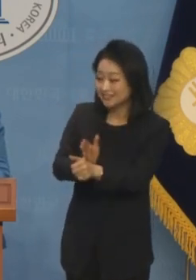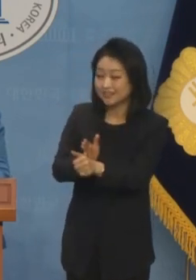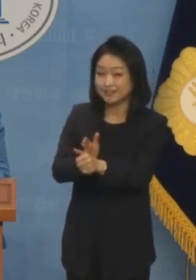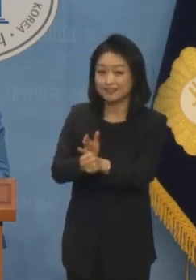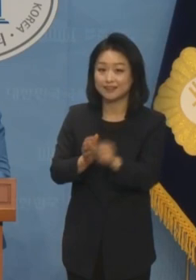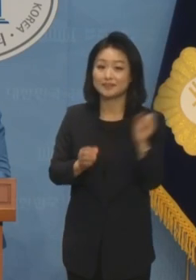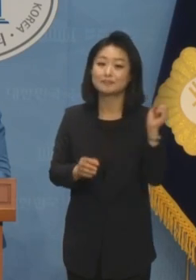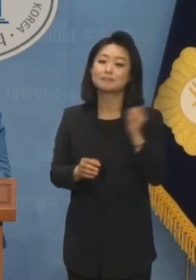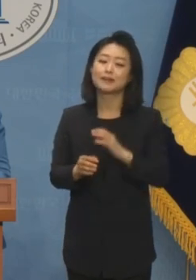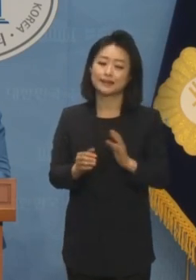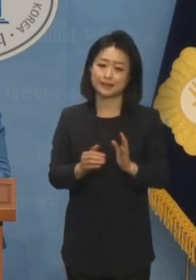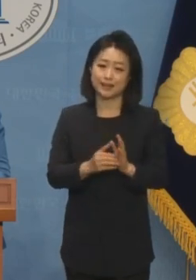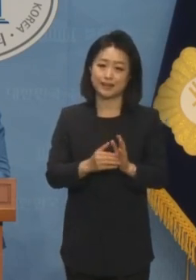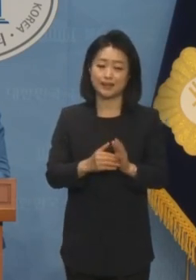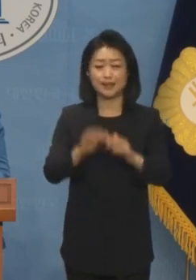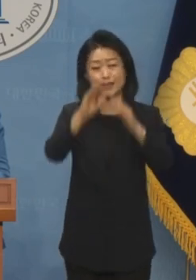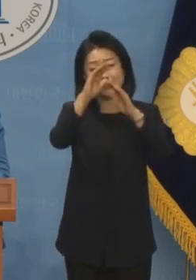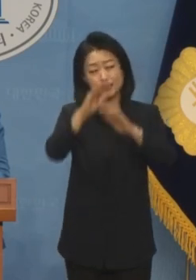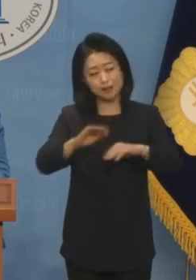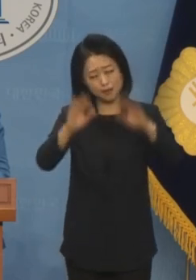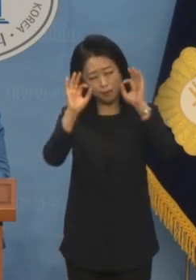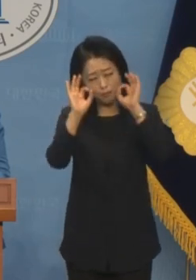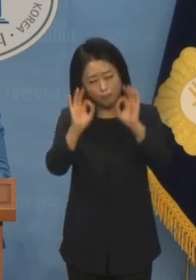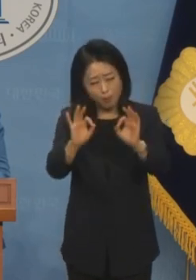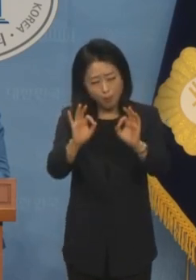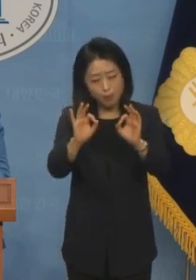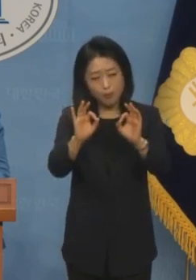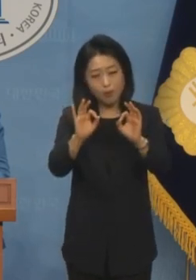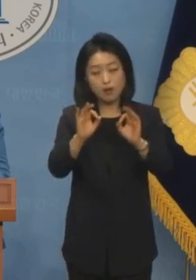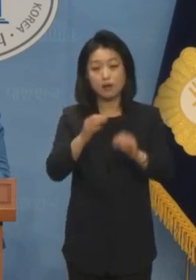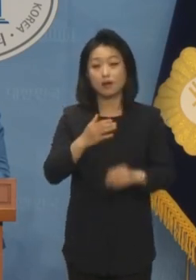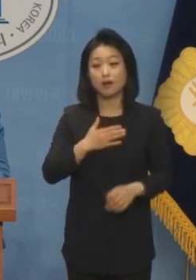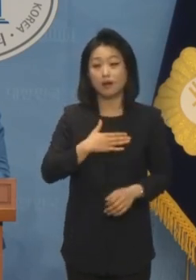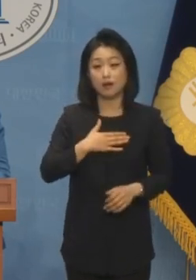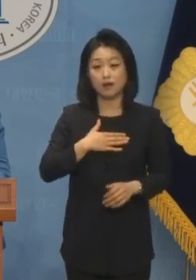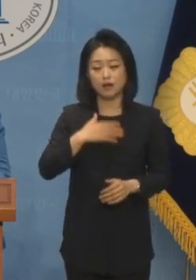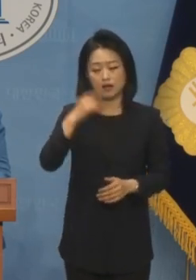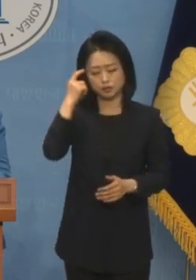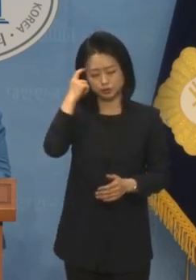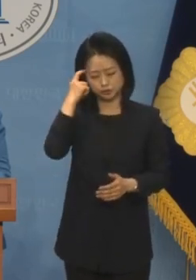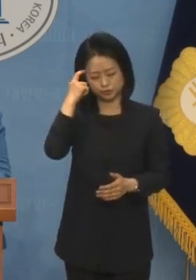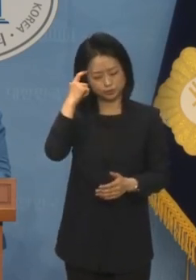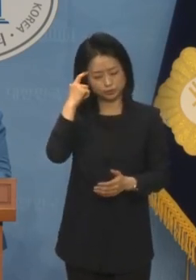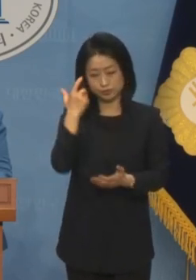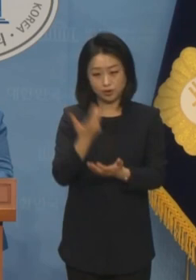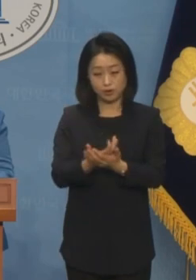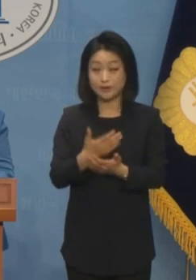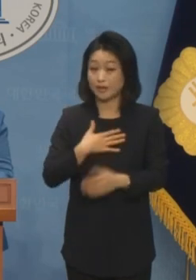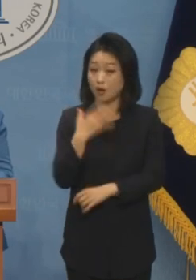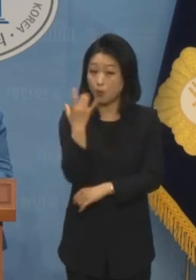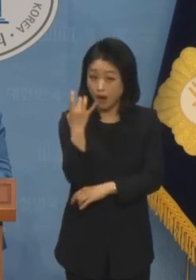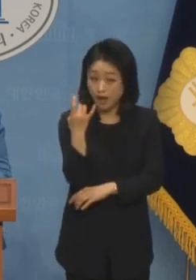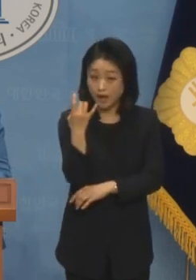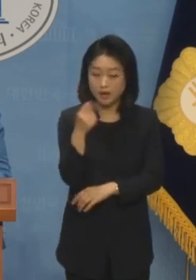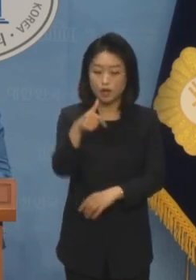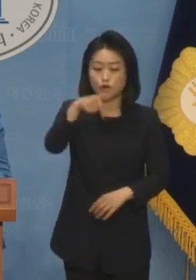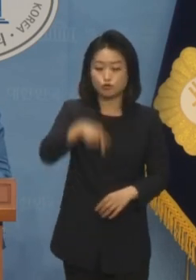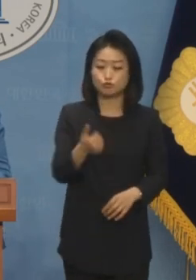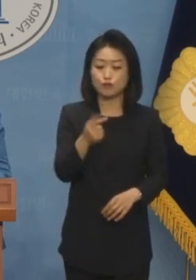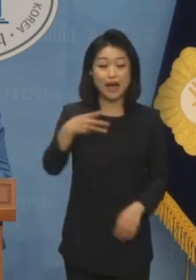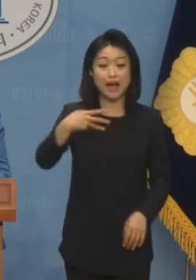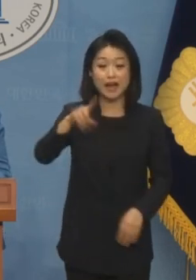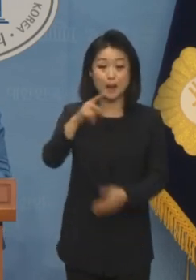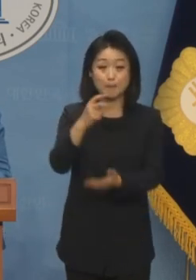했다고 합니다. 제가 이 이야기를 언론을 통해 들었습니다. 저는 원래 이 구하라법을